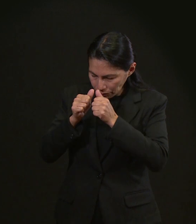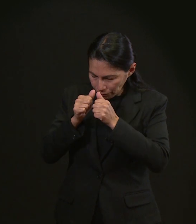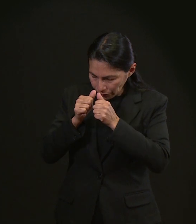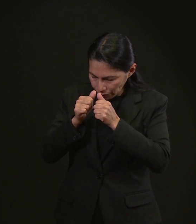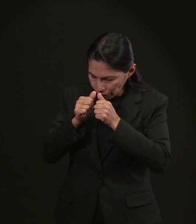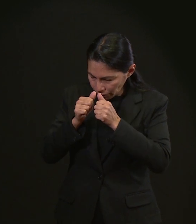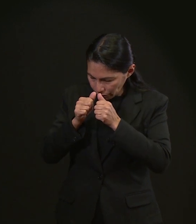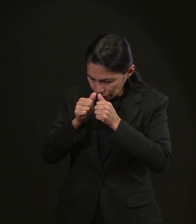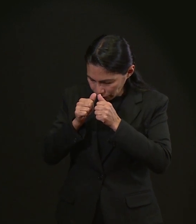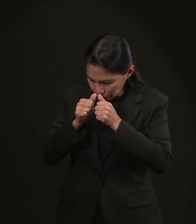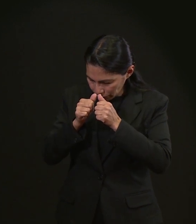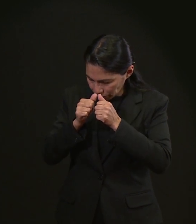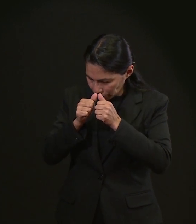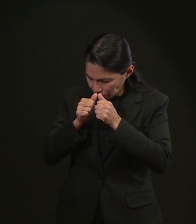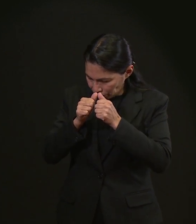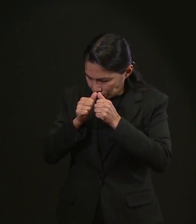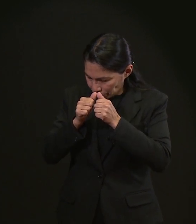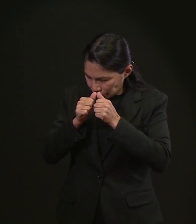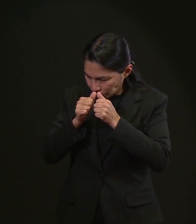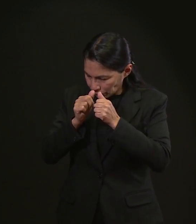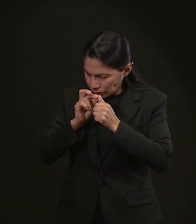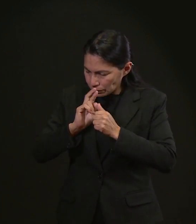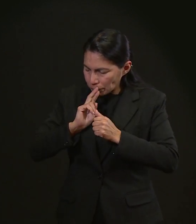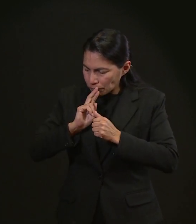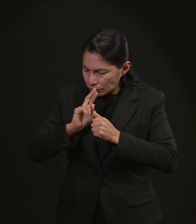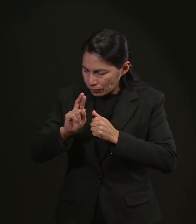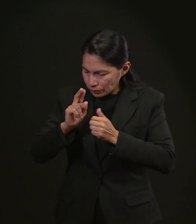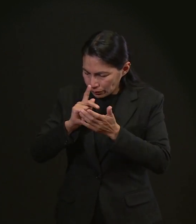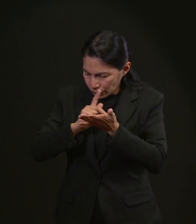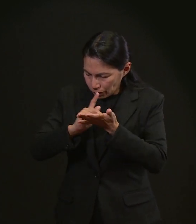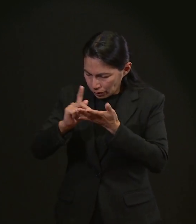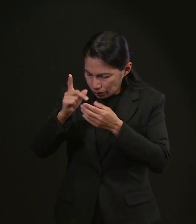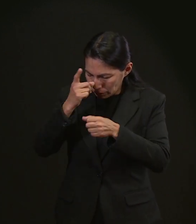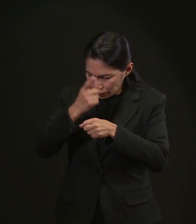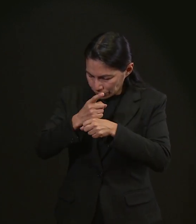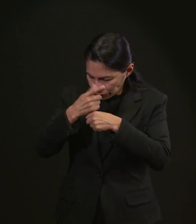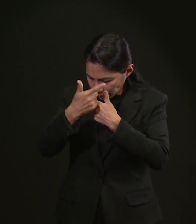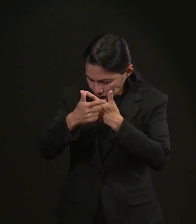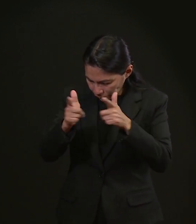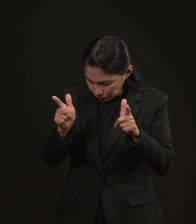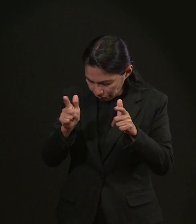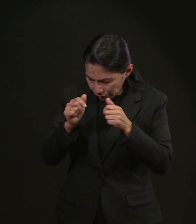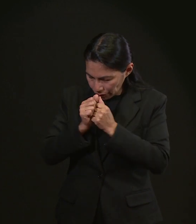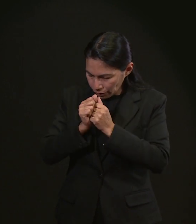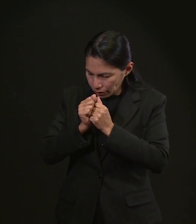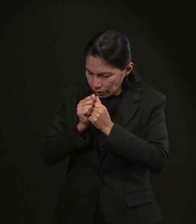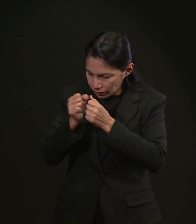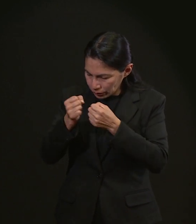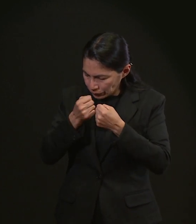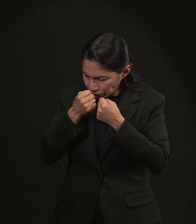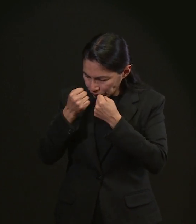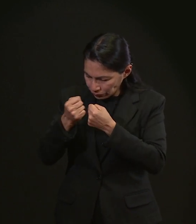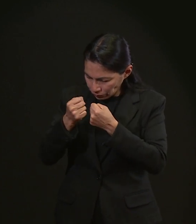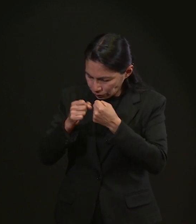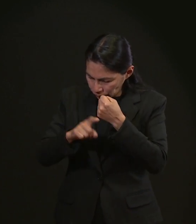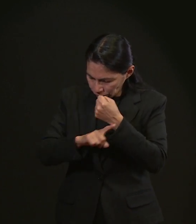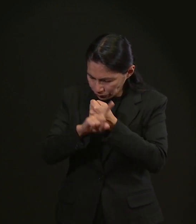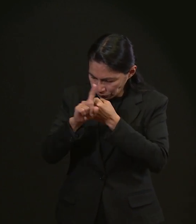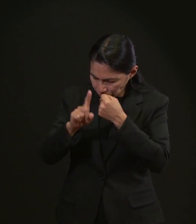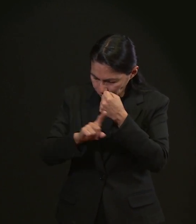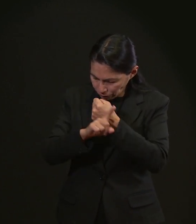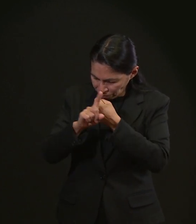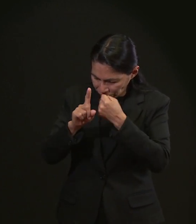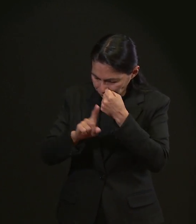todos a mi lo respondes de acuerdo a mí sin duda queremos que se resuelvan los problemas de